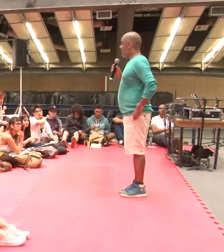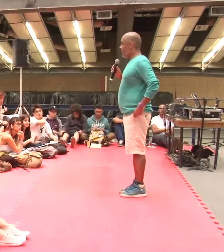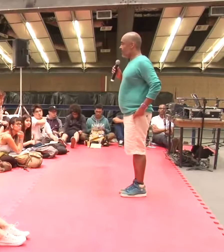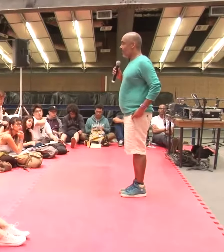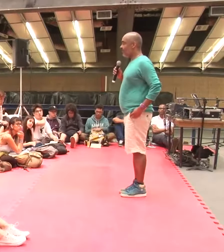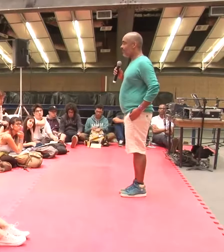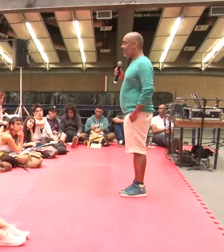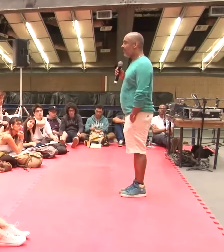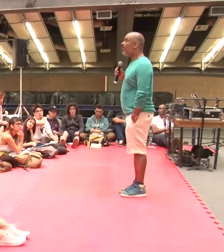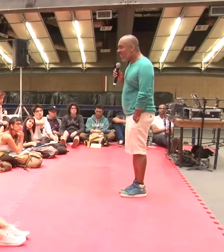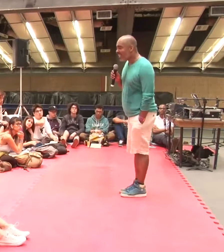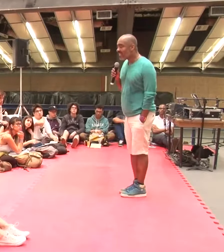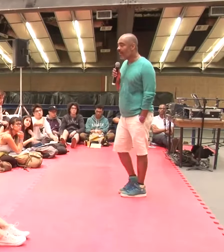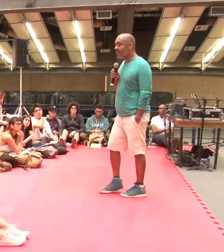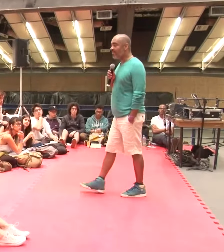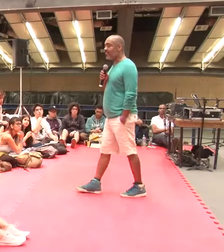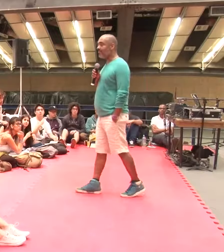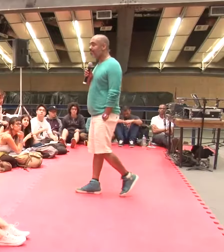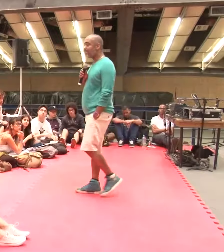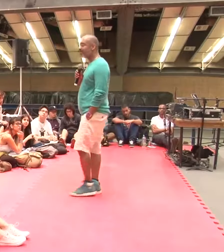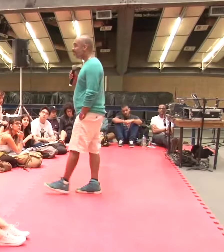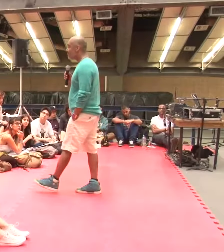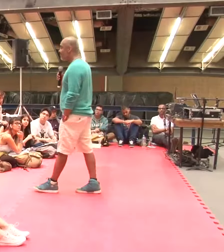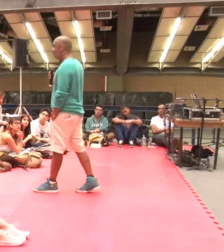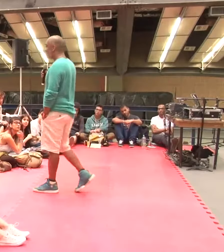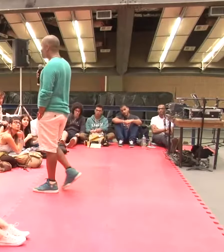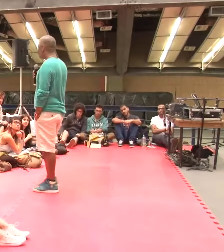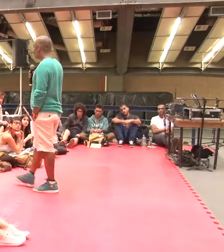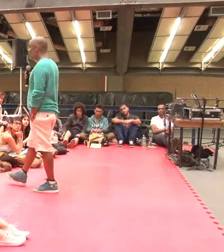vinda da menstruação. Por que que essa mãe age assim?